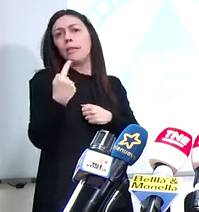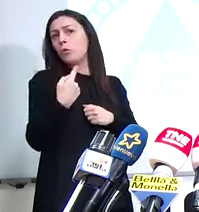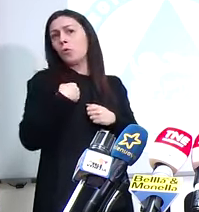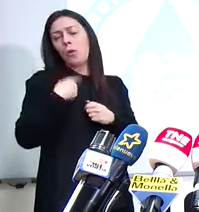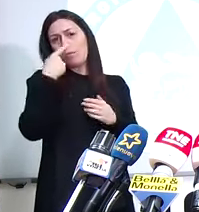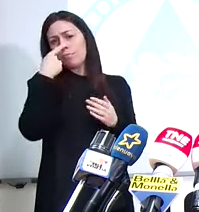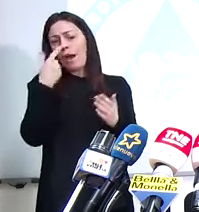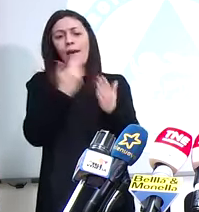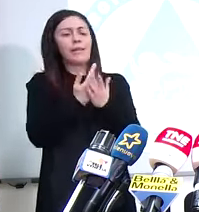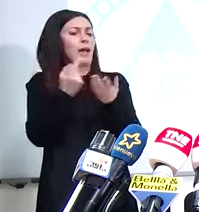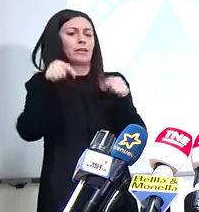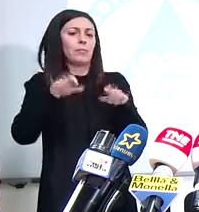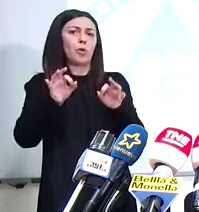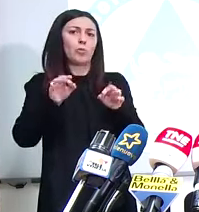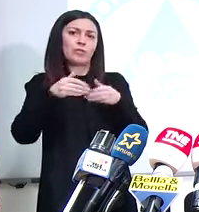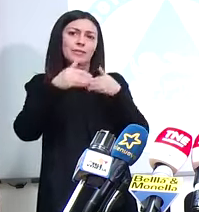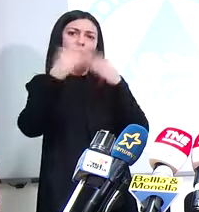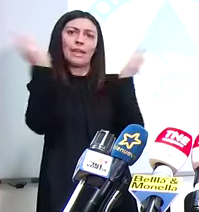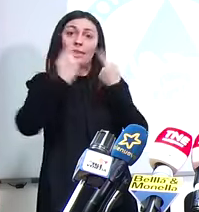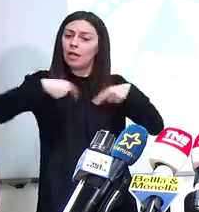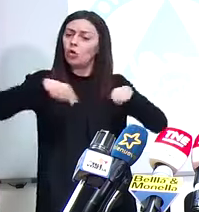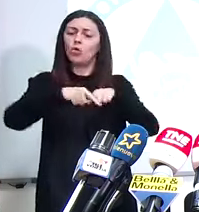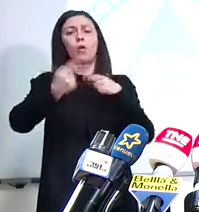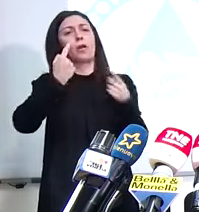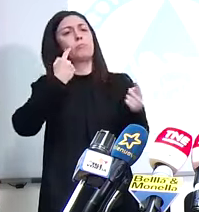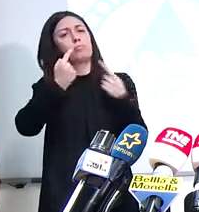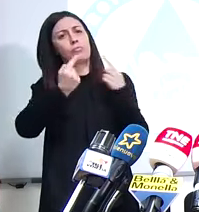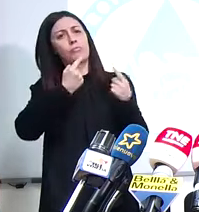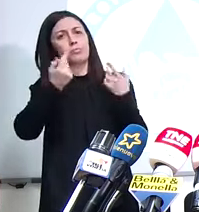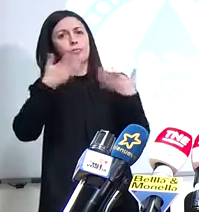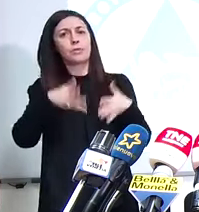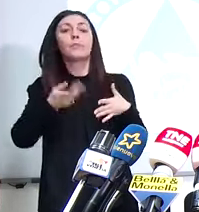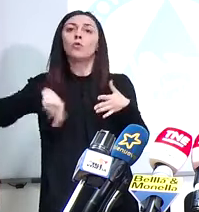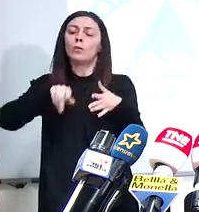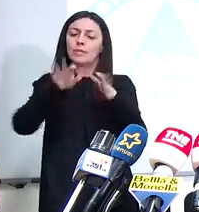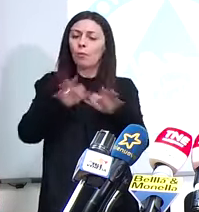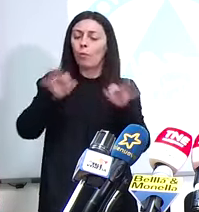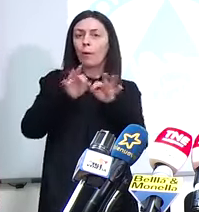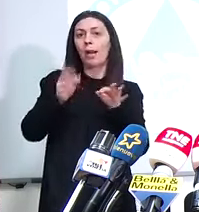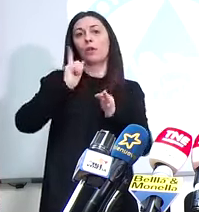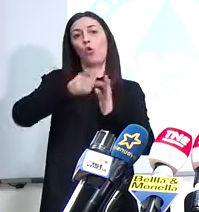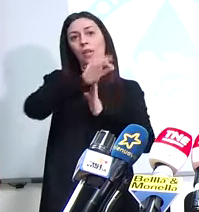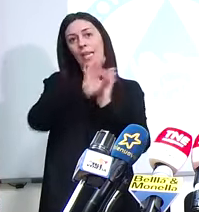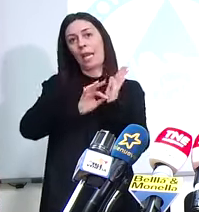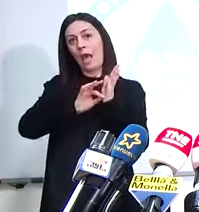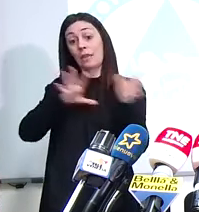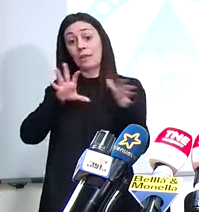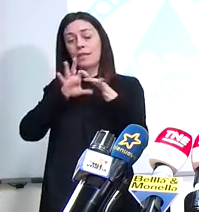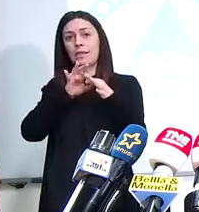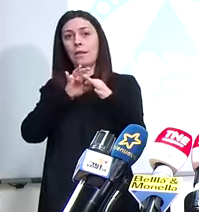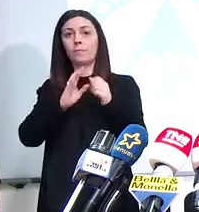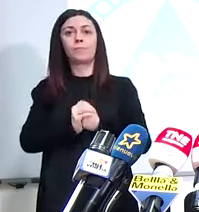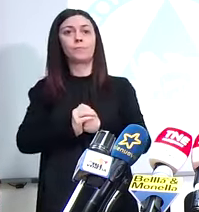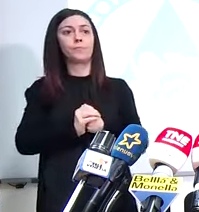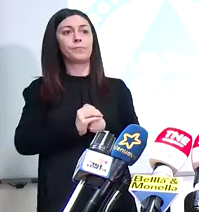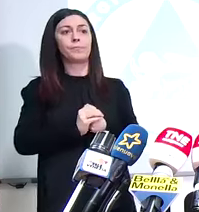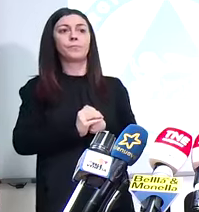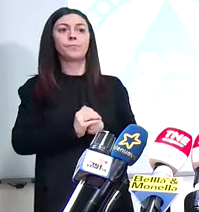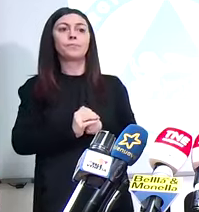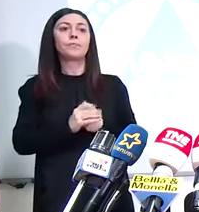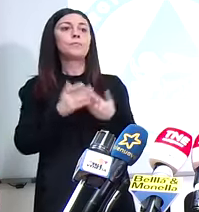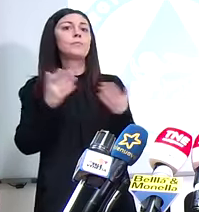e riunione quindi noi stiamo provvedendo comunque l'ordinanza comunque i panni di disco io non fa forzature cioè dovesse